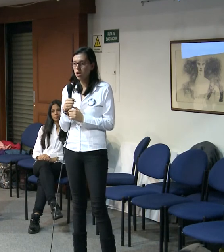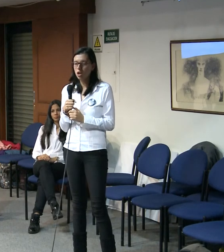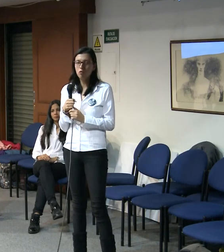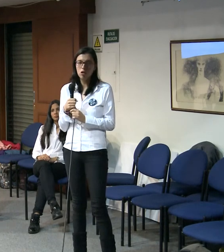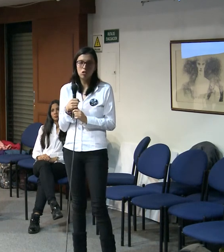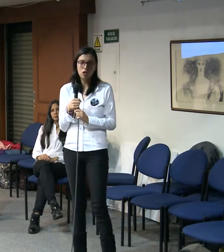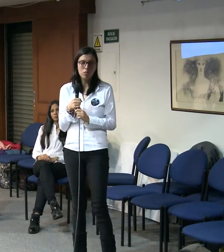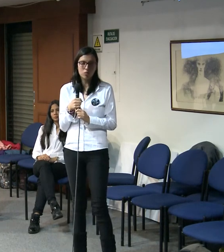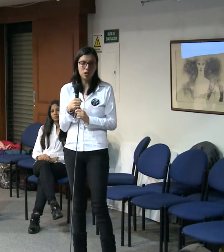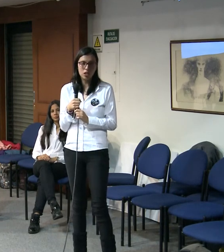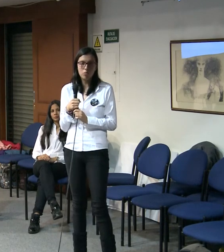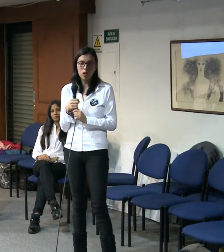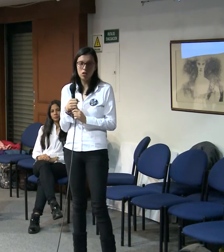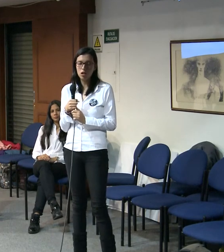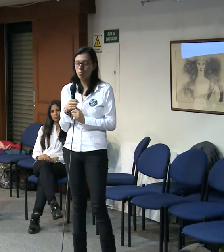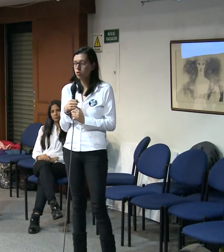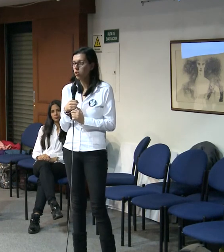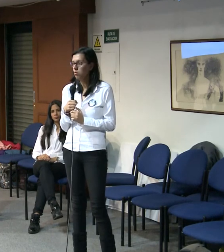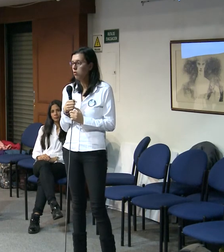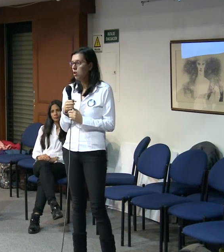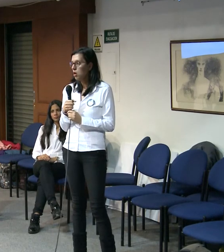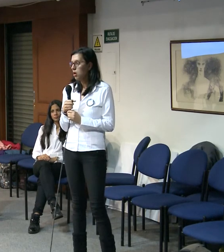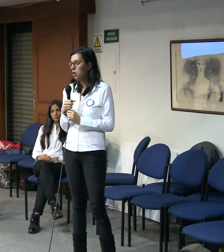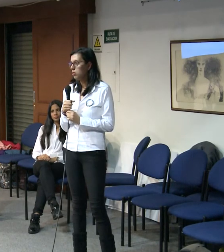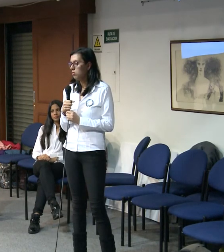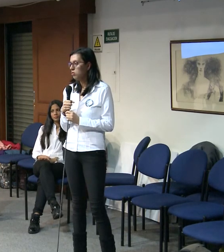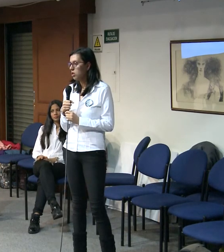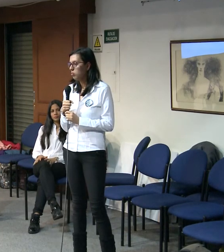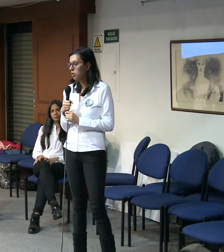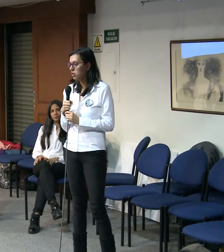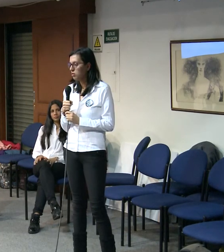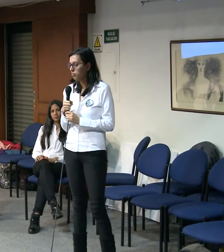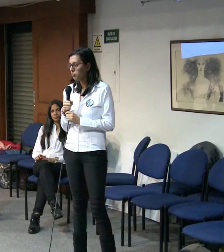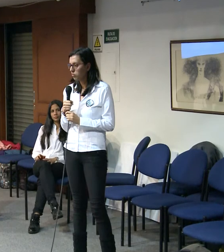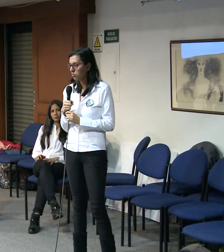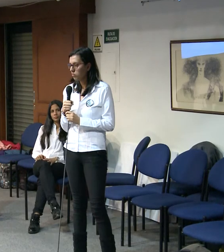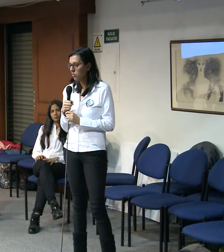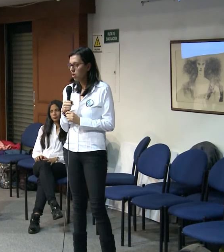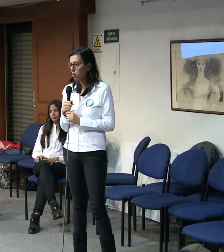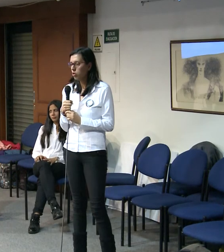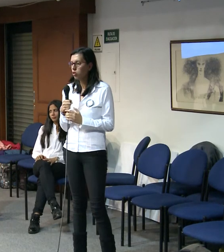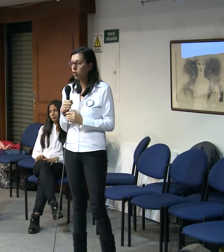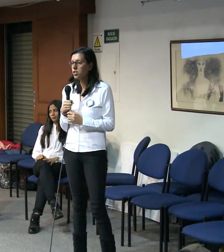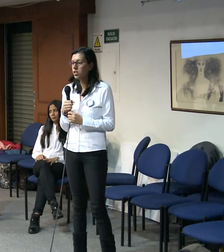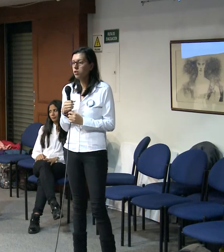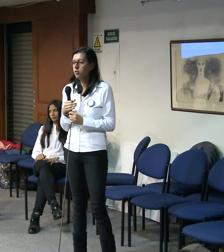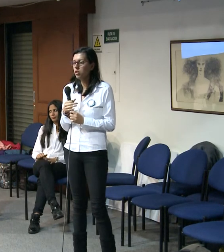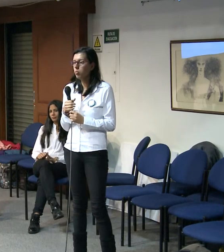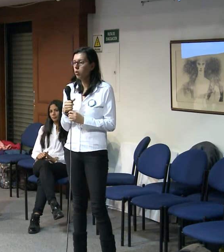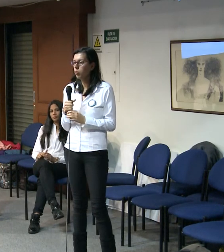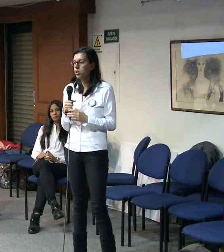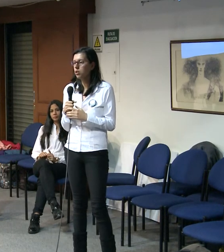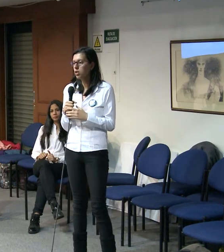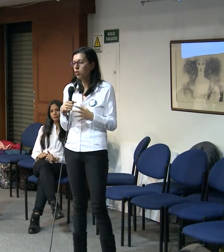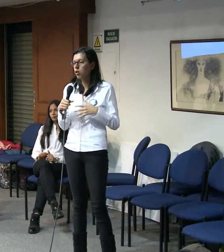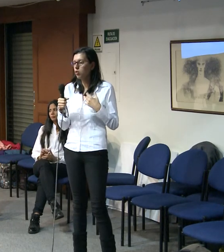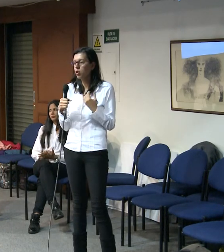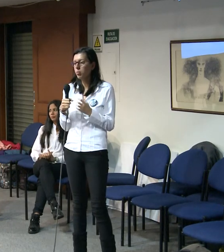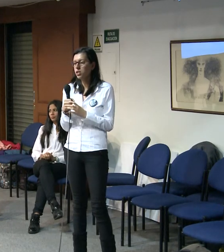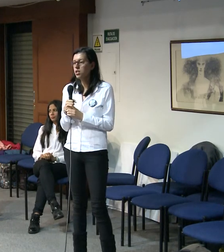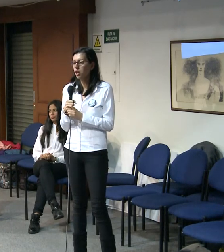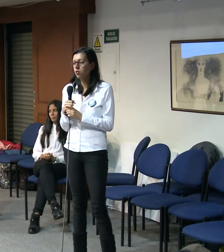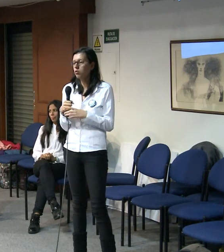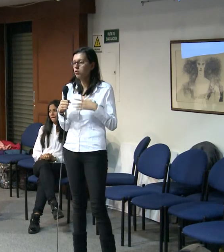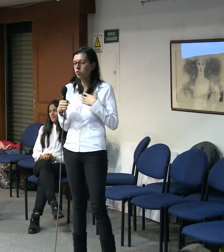la ingeniería, fueron los que más participaron en el proceso. Entonces, pues yo creo que sí es difícil, pero pues es